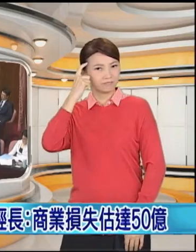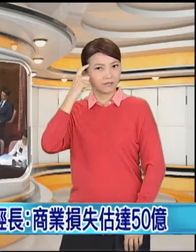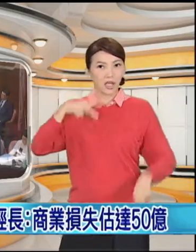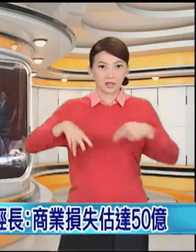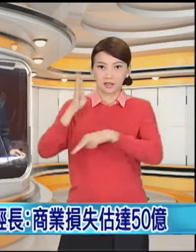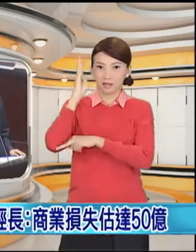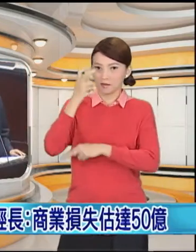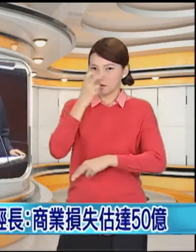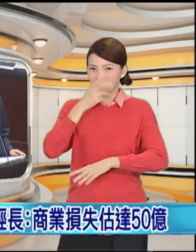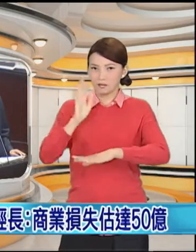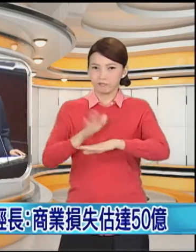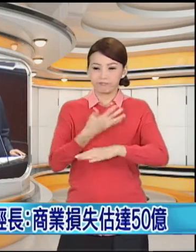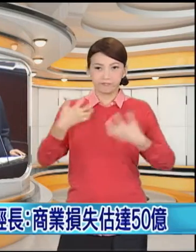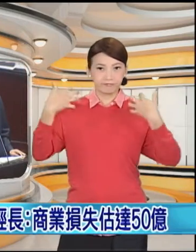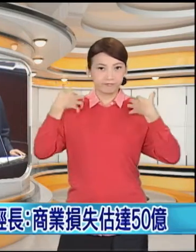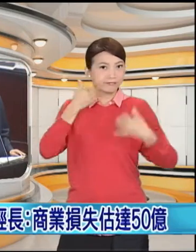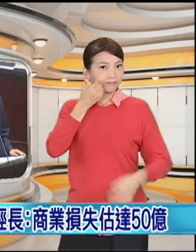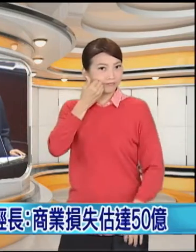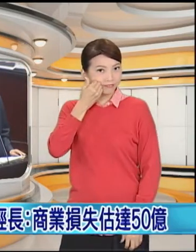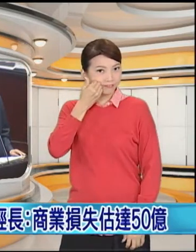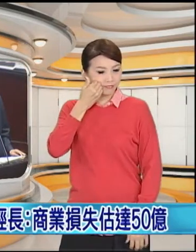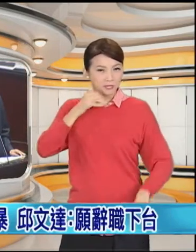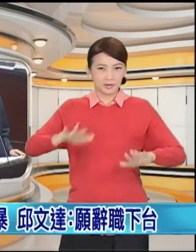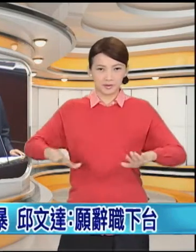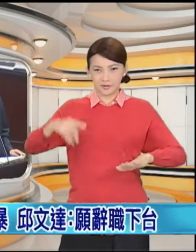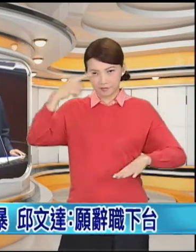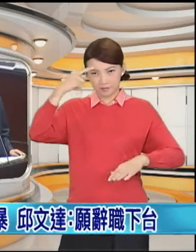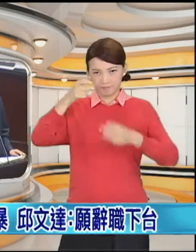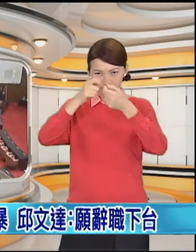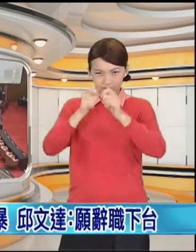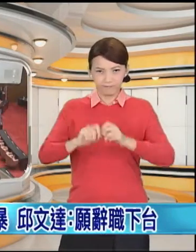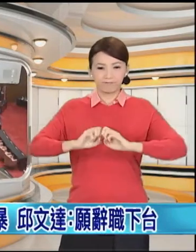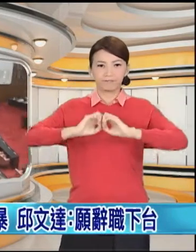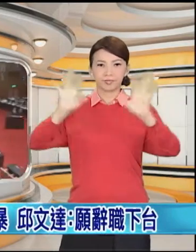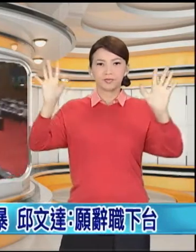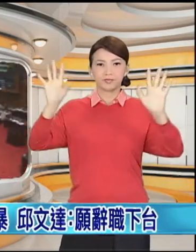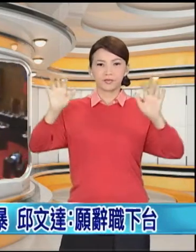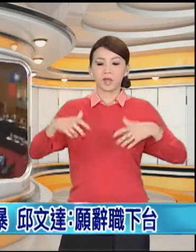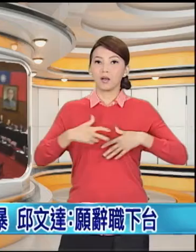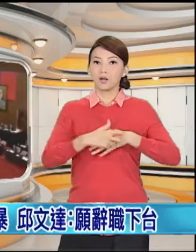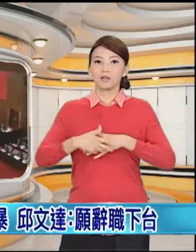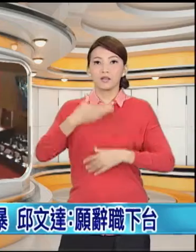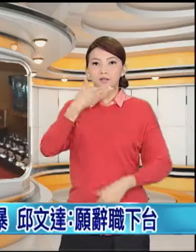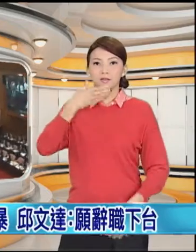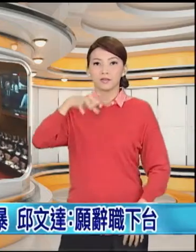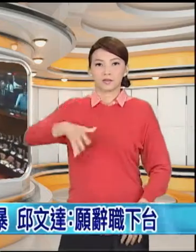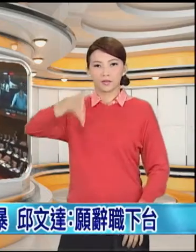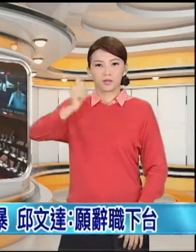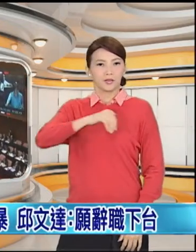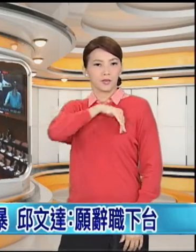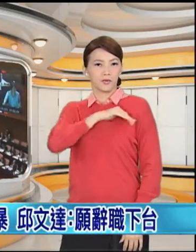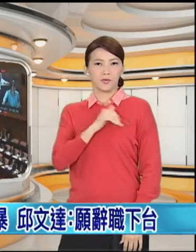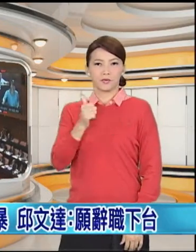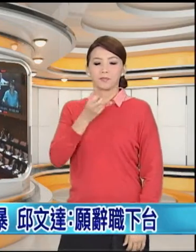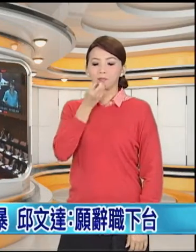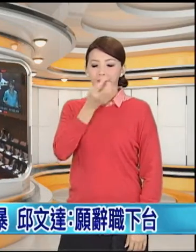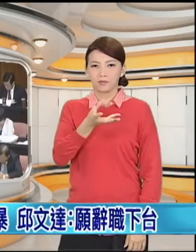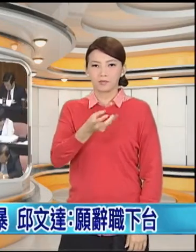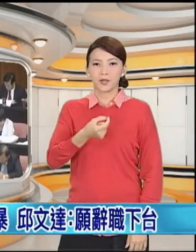清相关的行政责任，给国人一个交代。而卫生福利部长邱文达也松